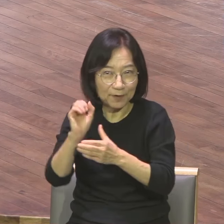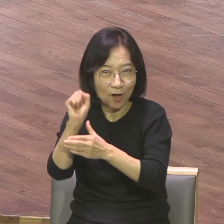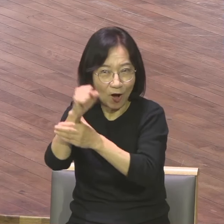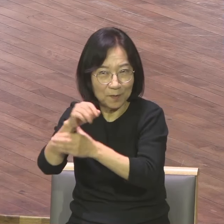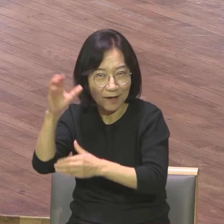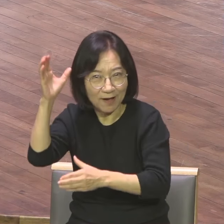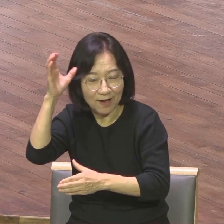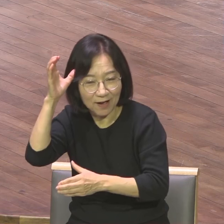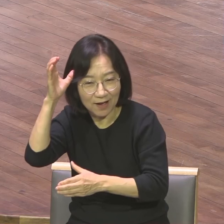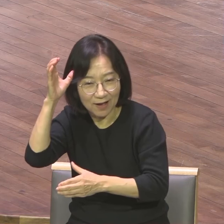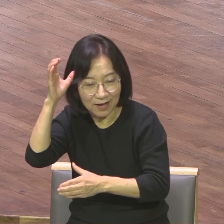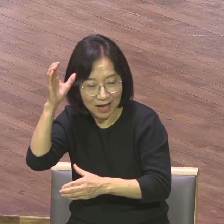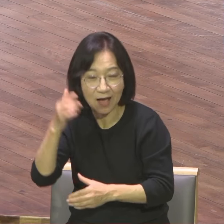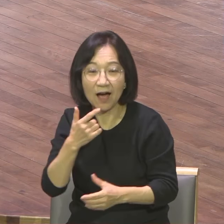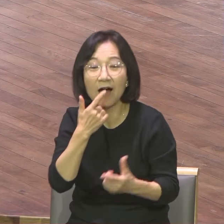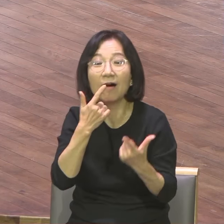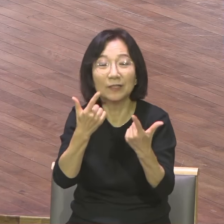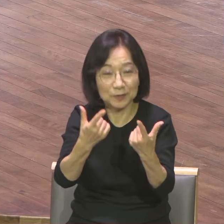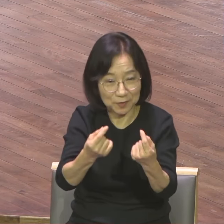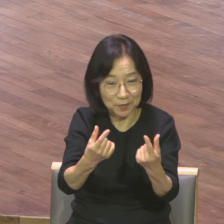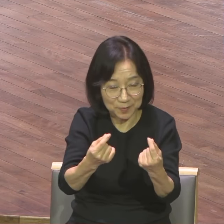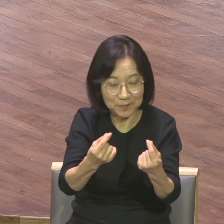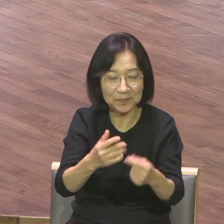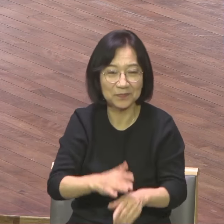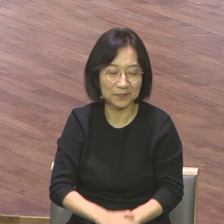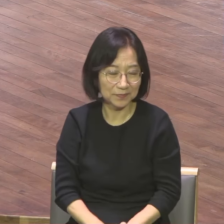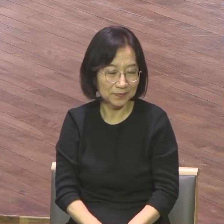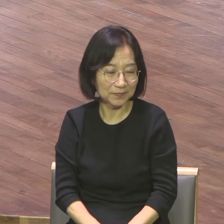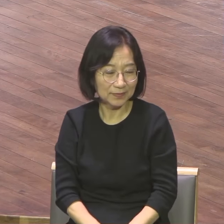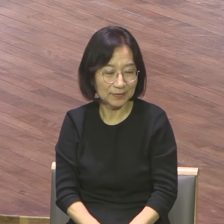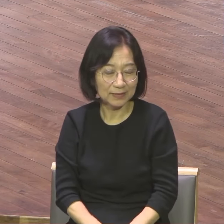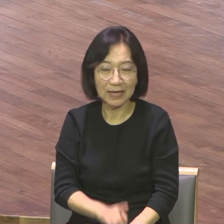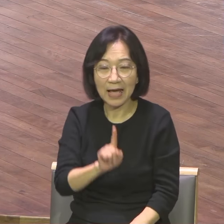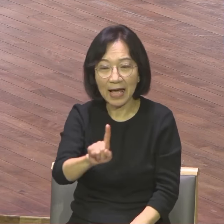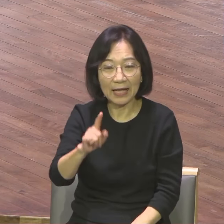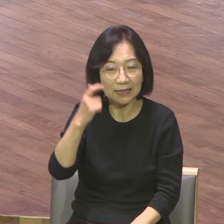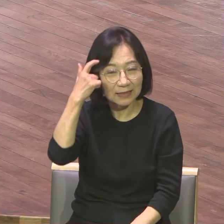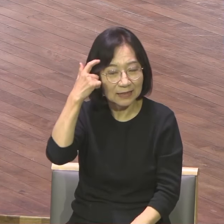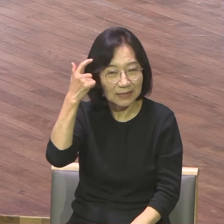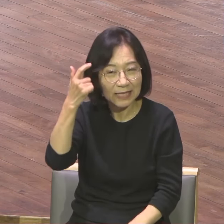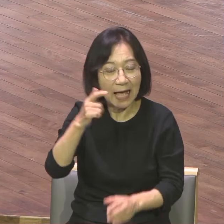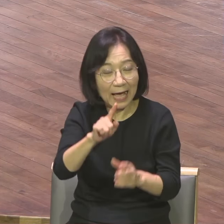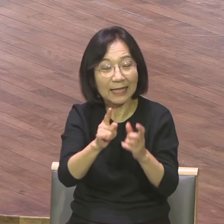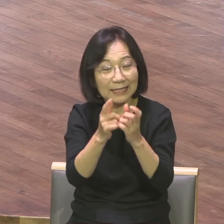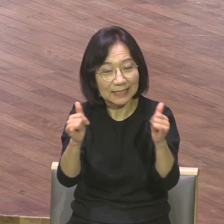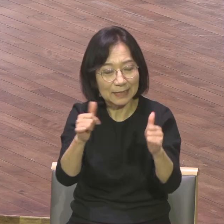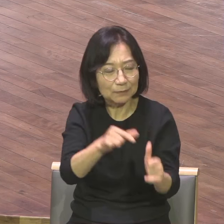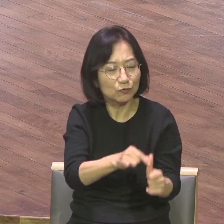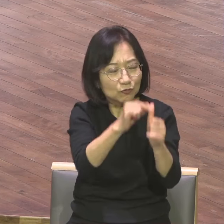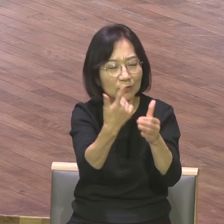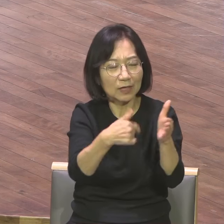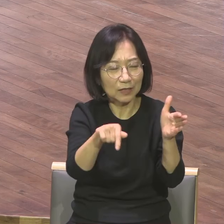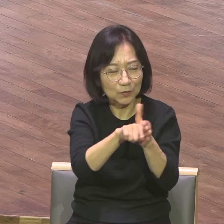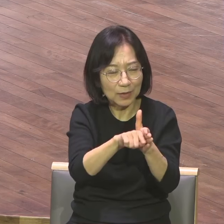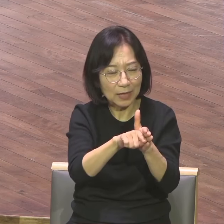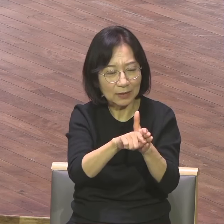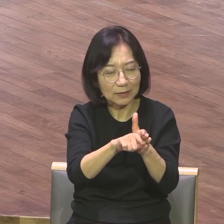한 영혼을 구원하도록 하기 위한 그 기다림의 소망이 여러분에게도 있기를